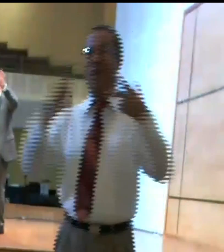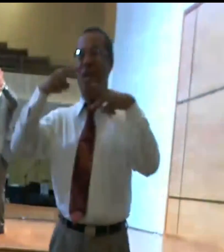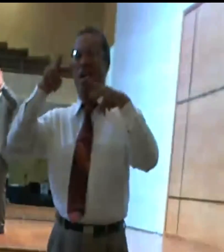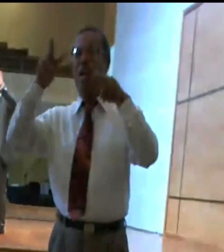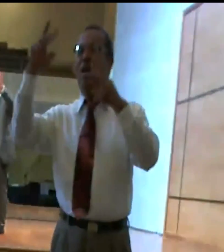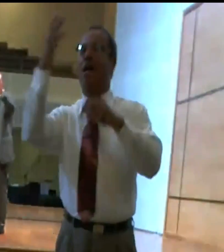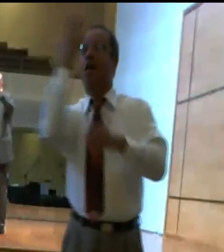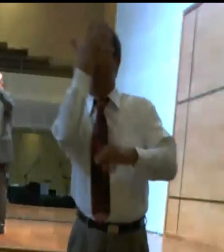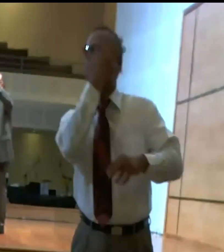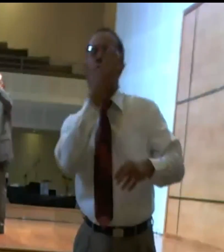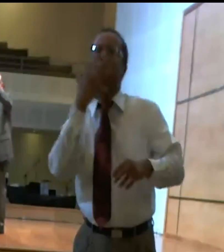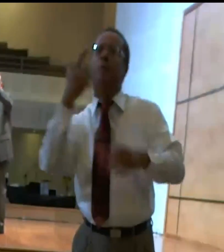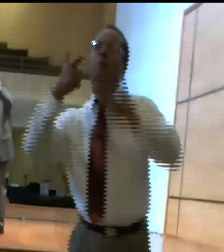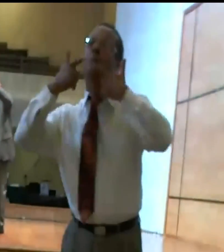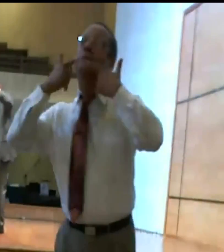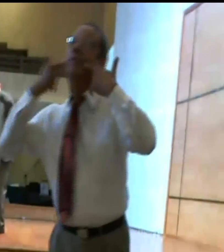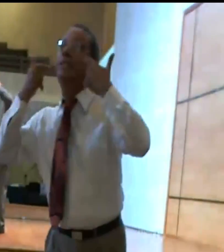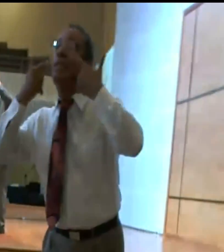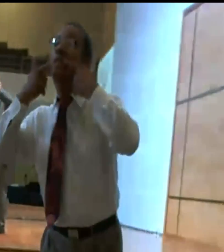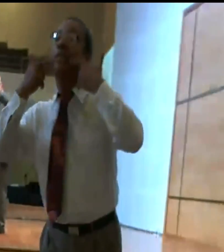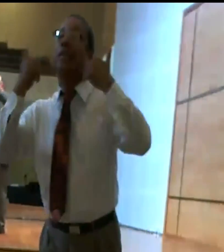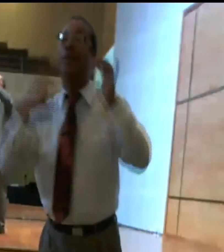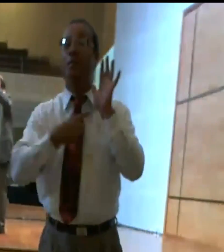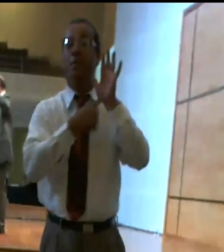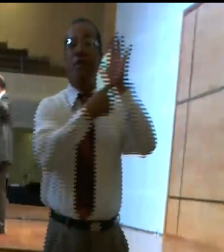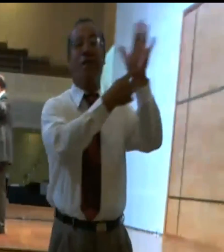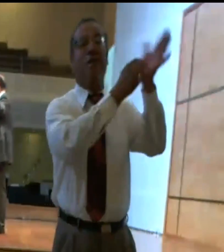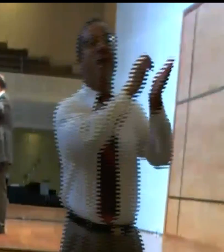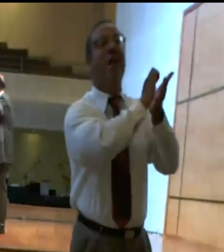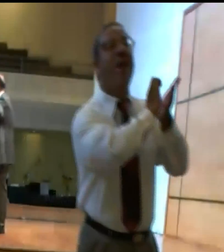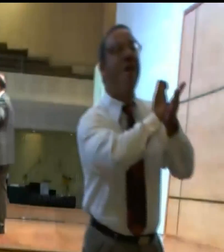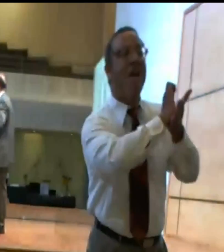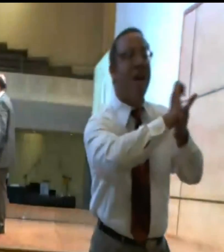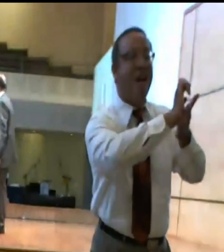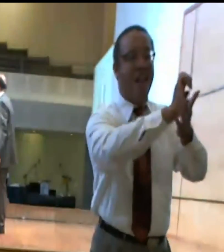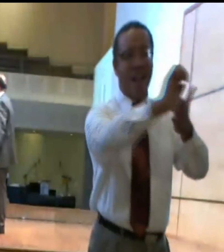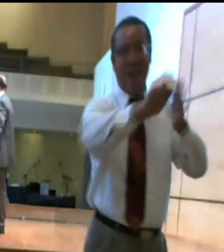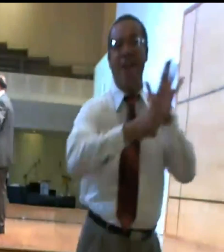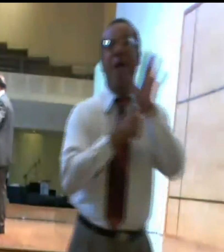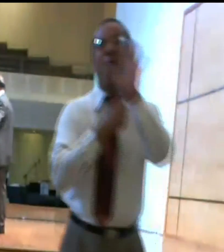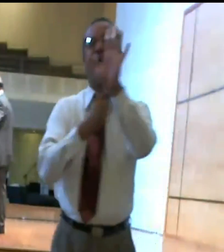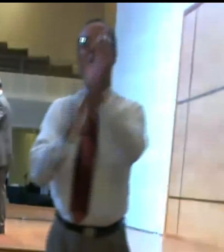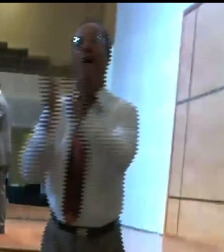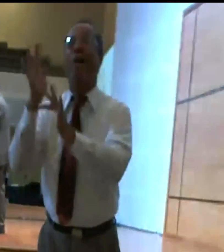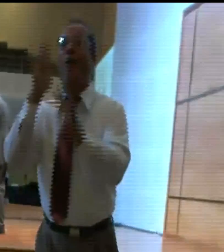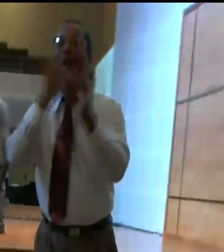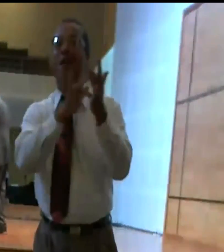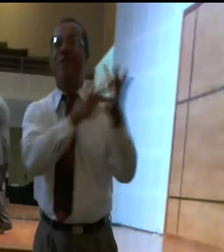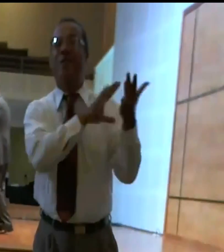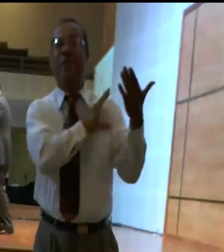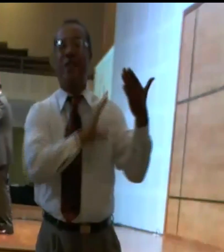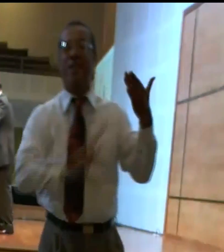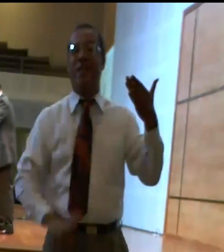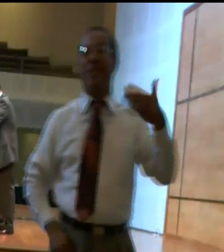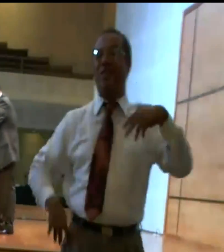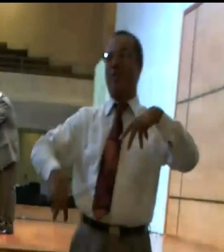Señor, yo te pido que hagas que los malos se vuelvan buenos y que los buenos se vuelvan amables.